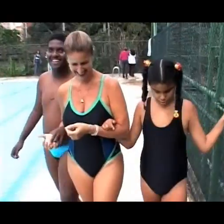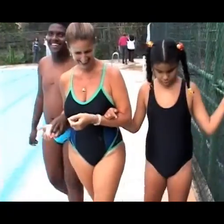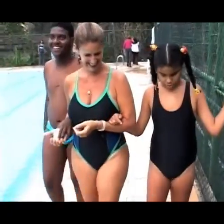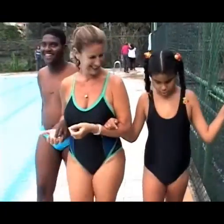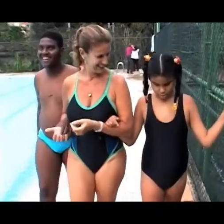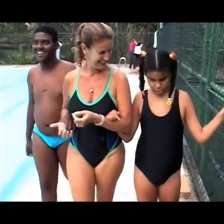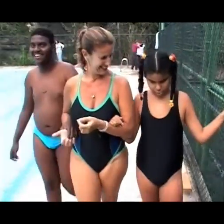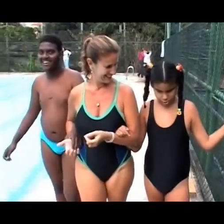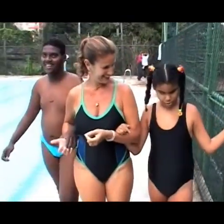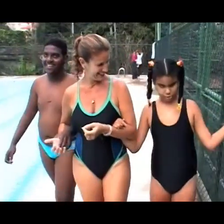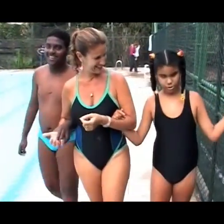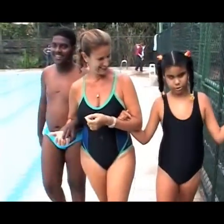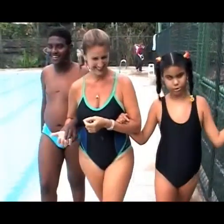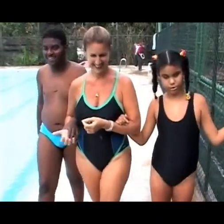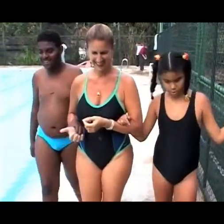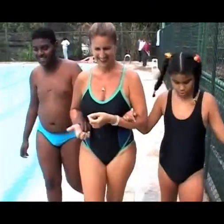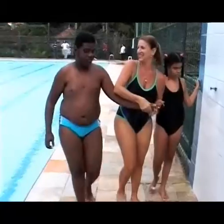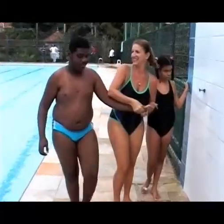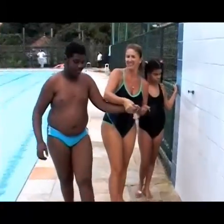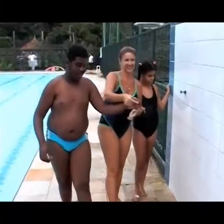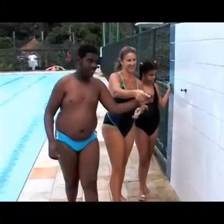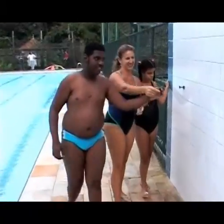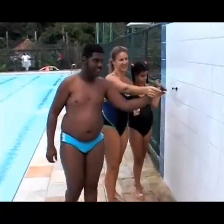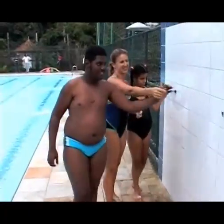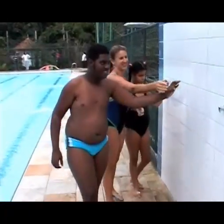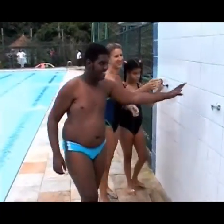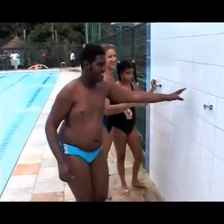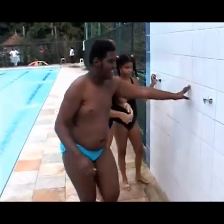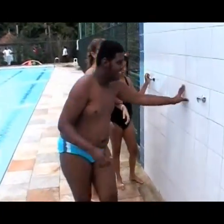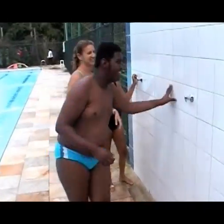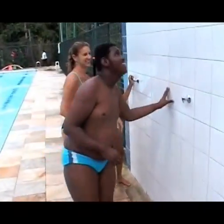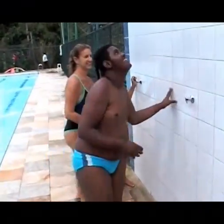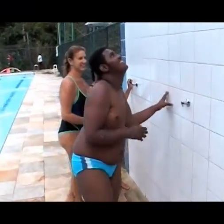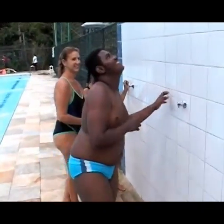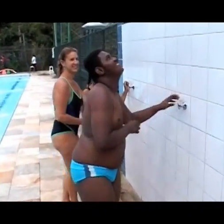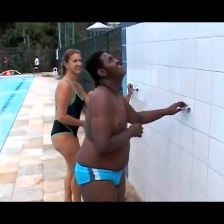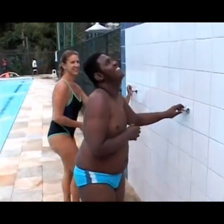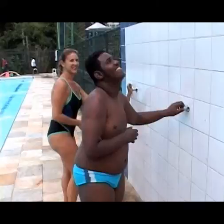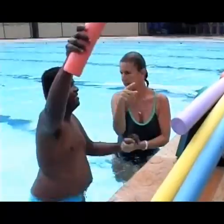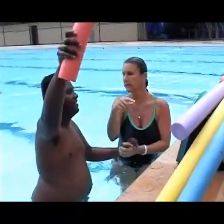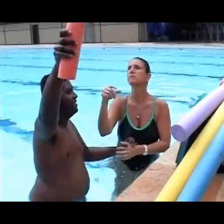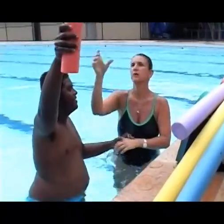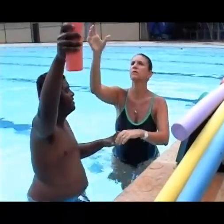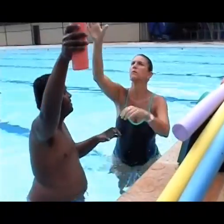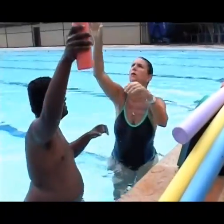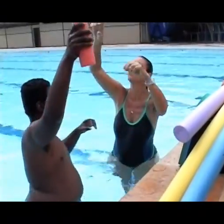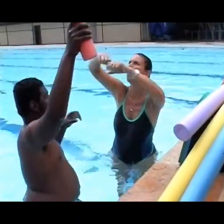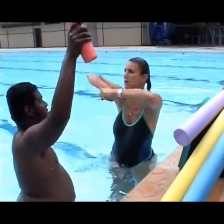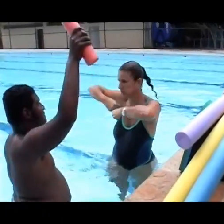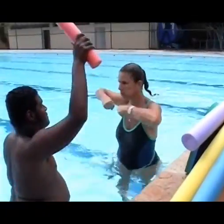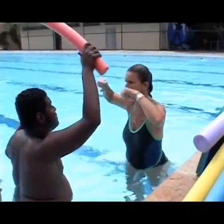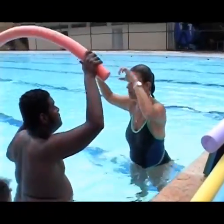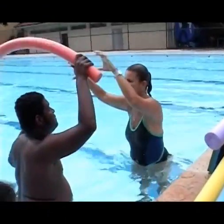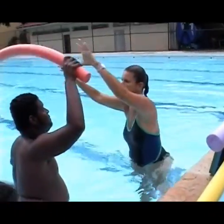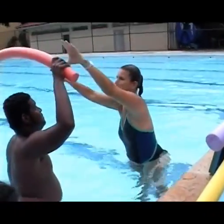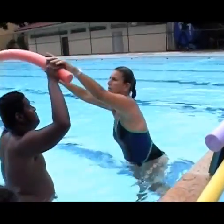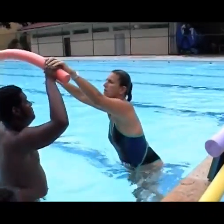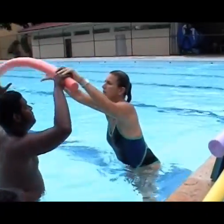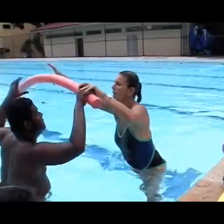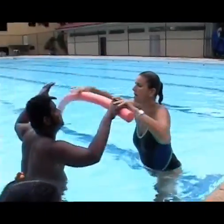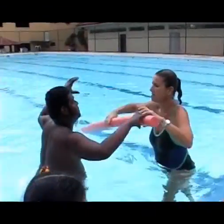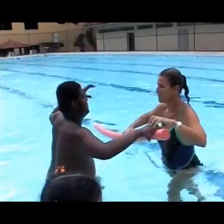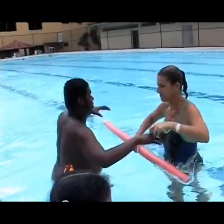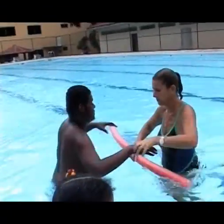vejo, né? De que forma que eles vão interagir com esse mundo, com as pessoas que o cercam. São pessoas